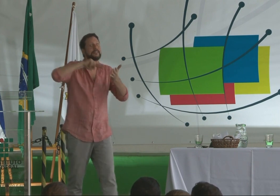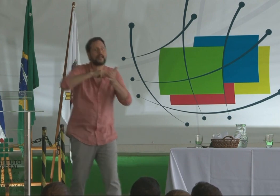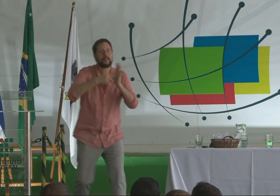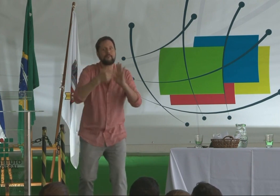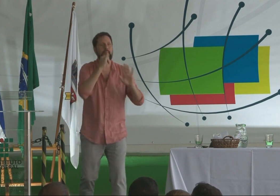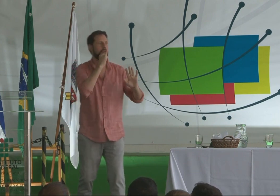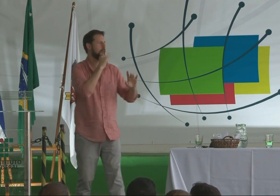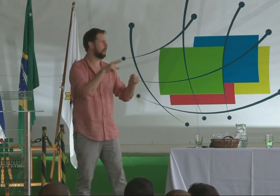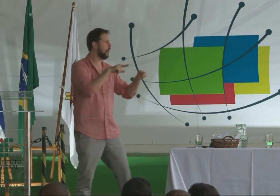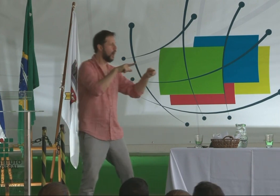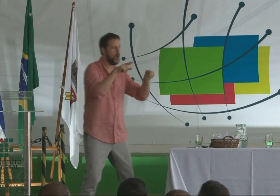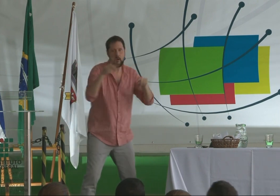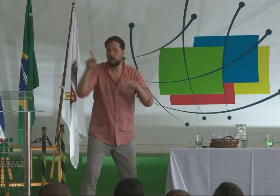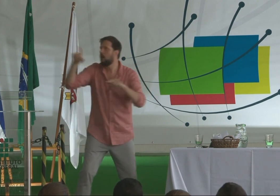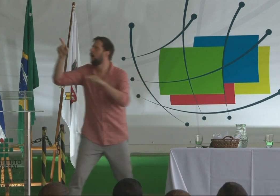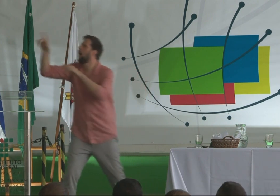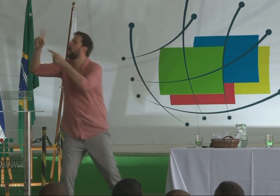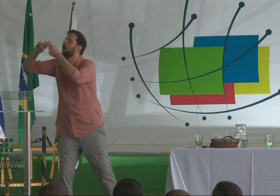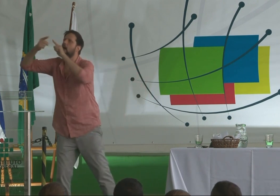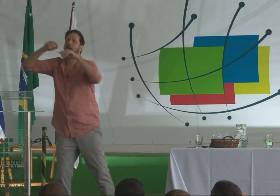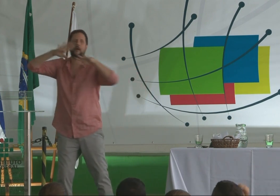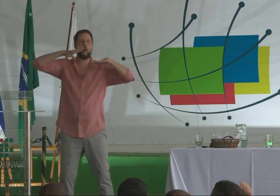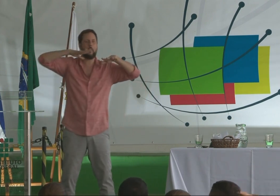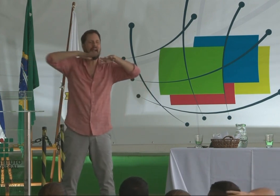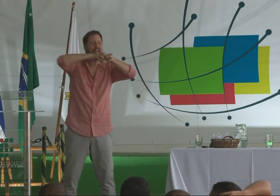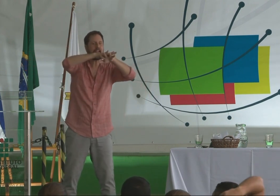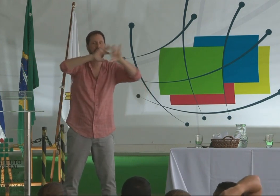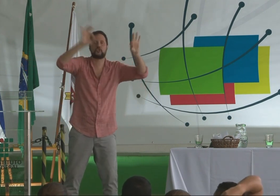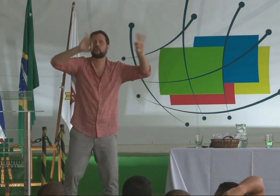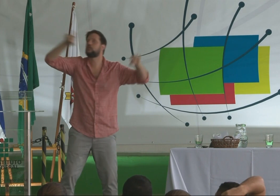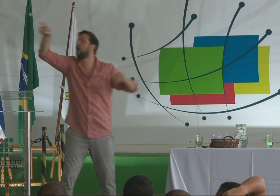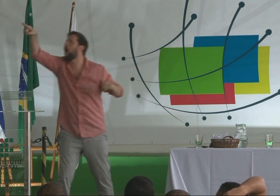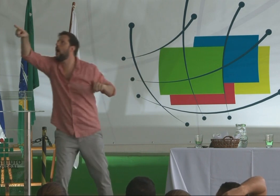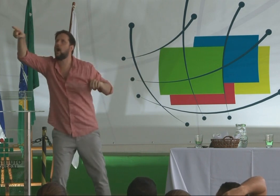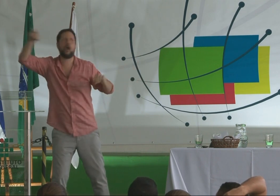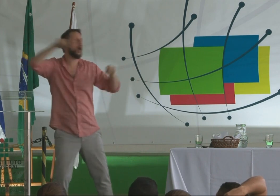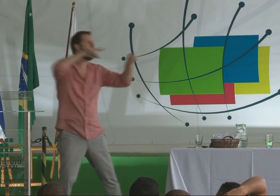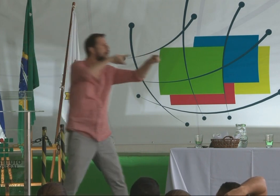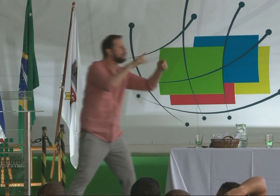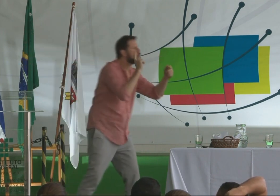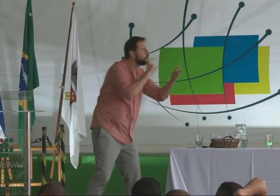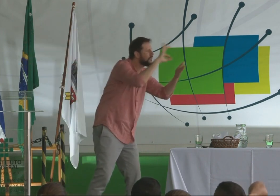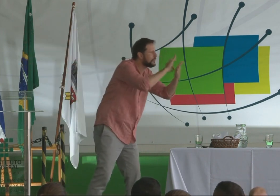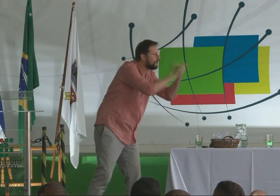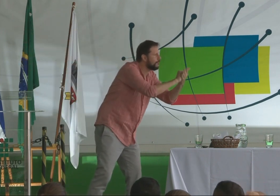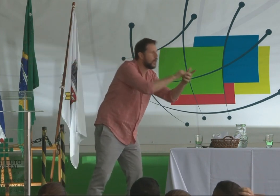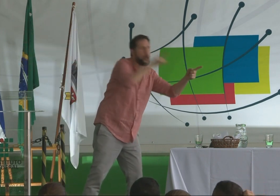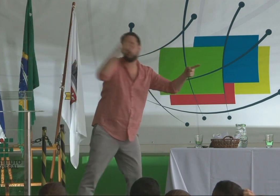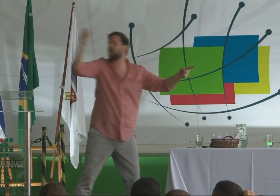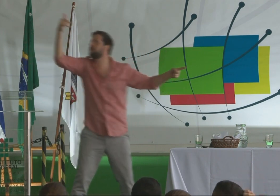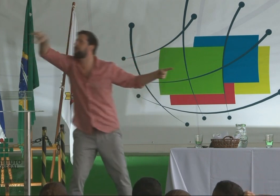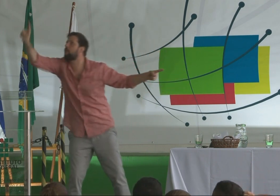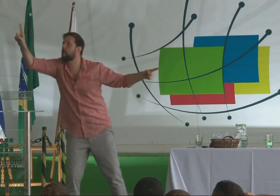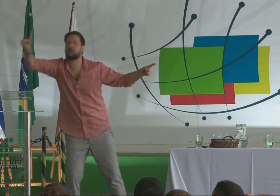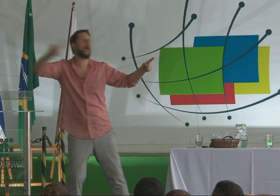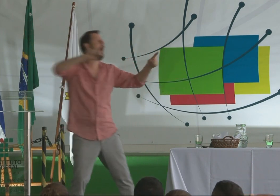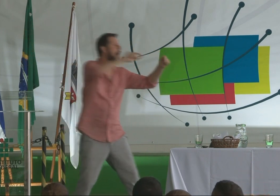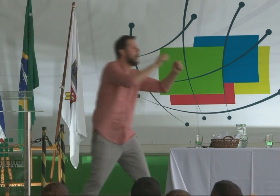estiver, o teste fica ocioso pela doença de uma demanda em sala de aula. Aí, o que ele faz? Ele acaba atendendo essas outras pessoas também.